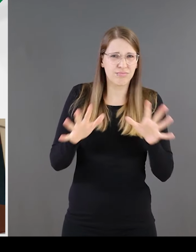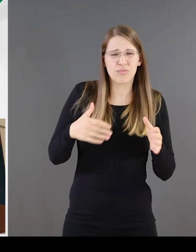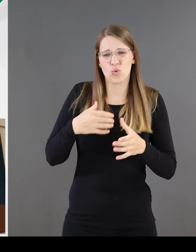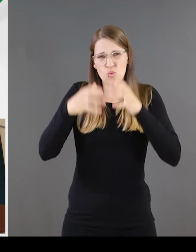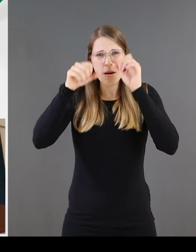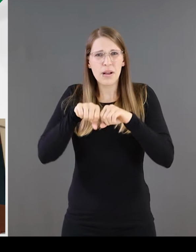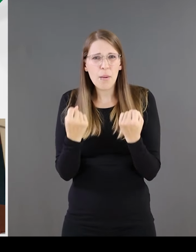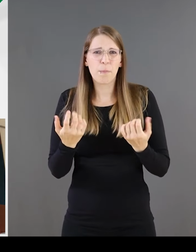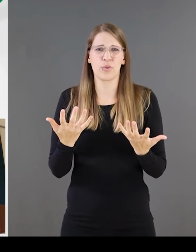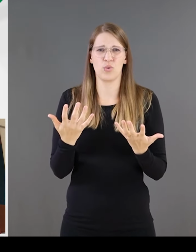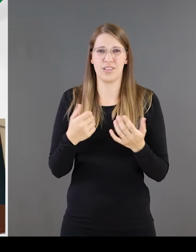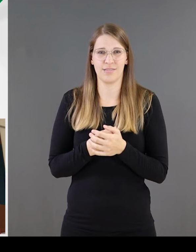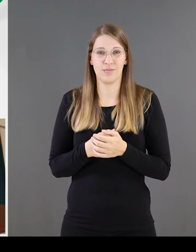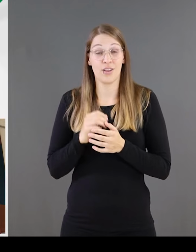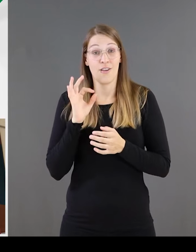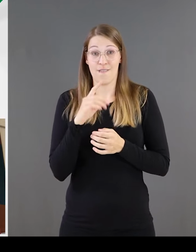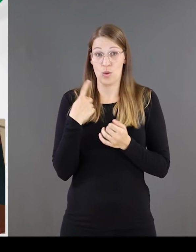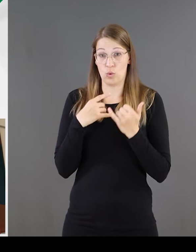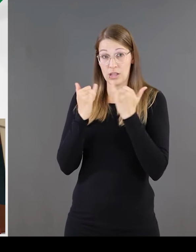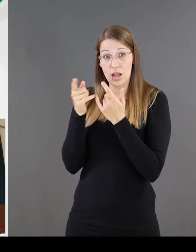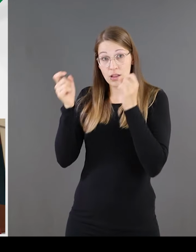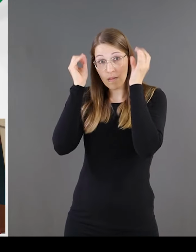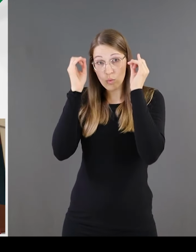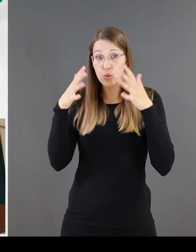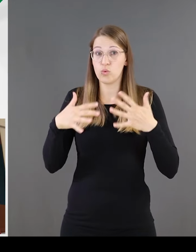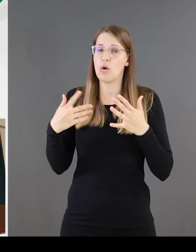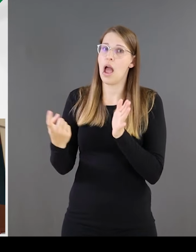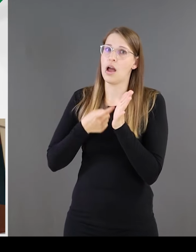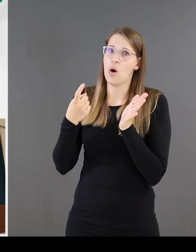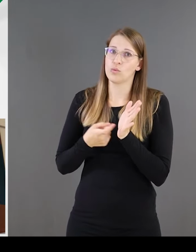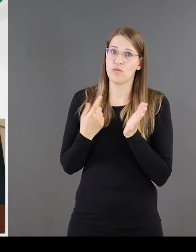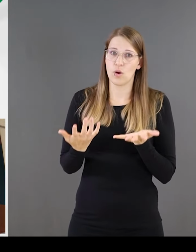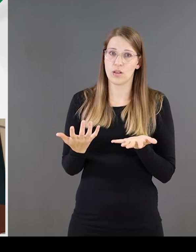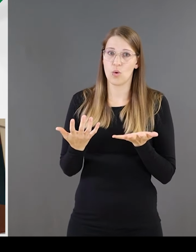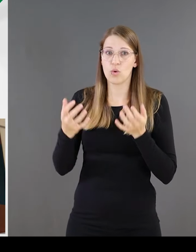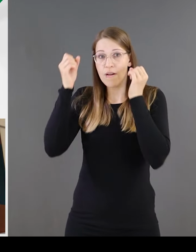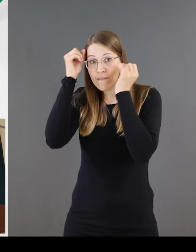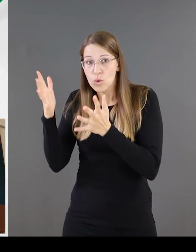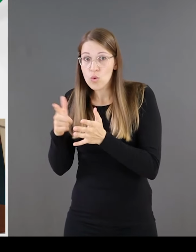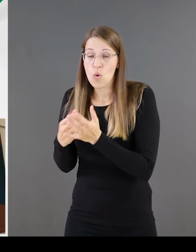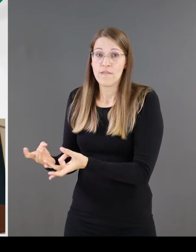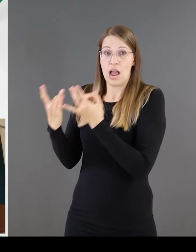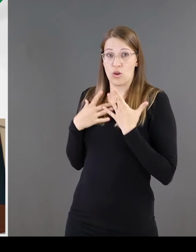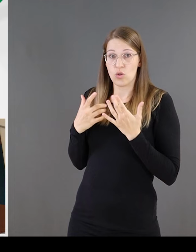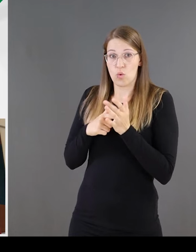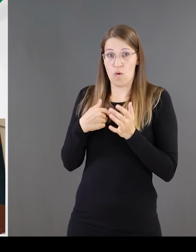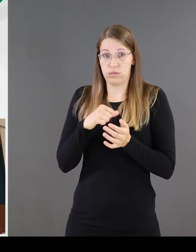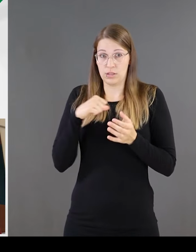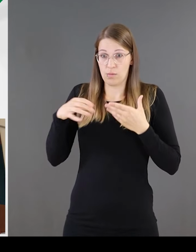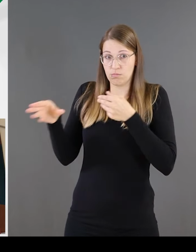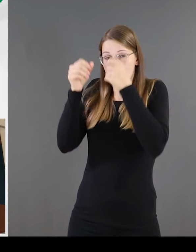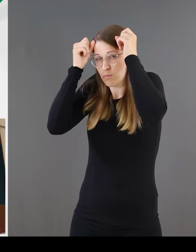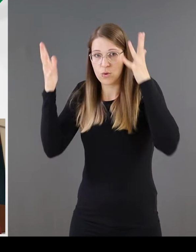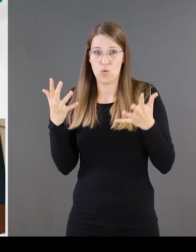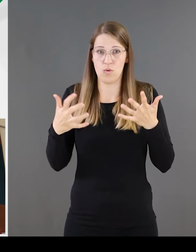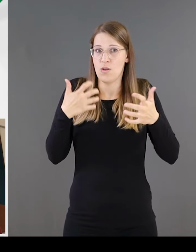mitwütend und es ist sehr anstrengend, mit tobenden kleinen Kindern den Tag zu verbringen. Uns hilft